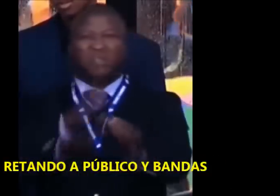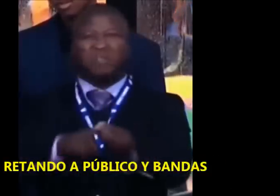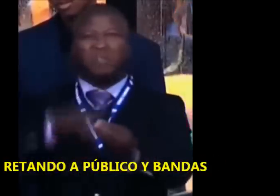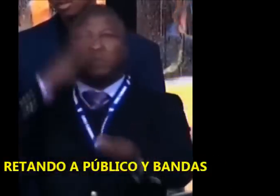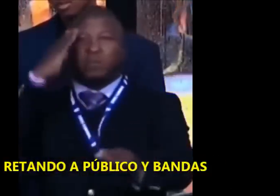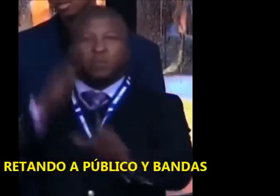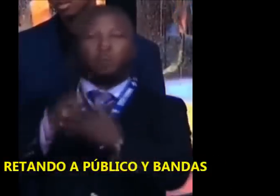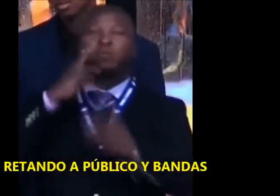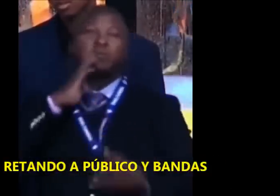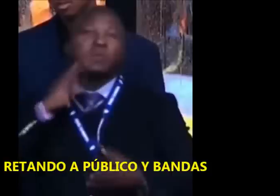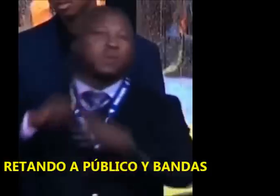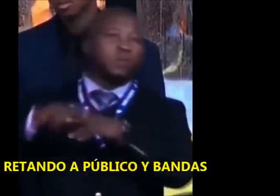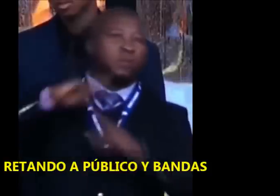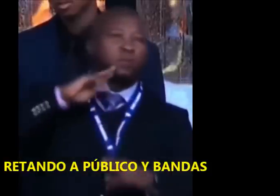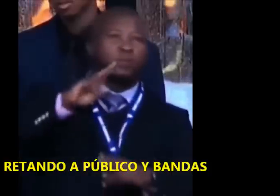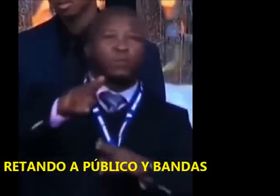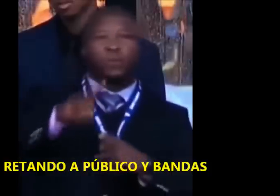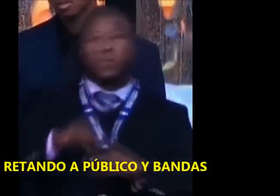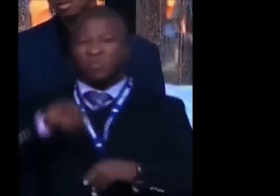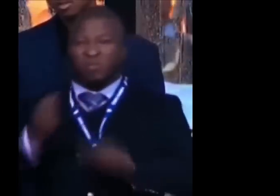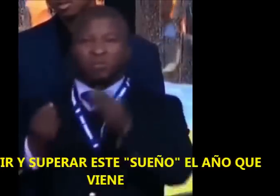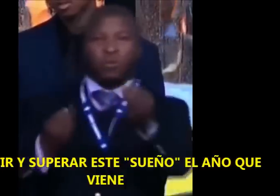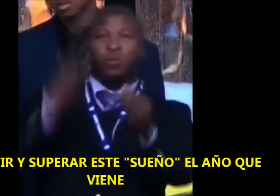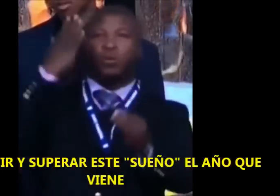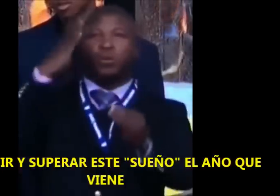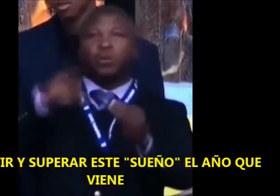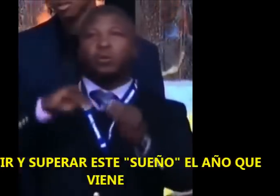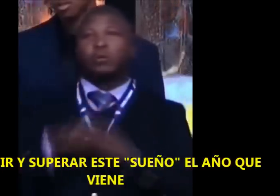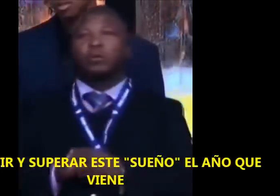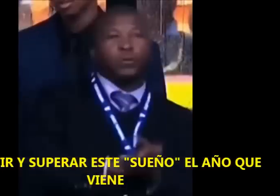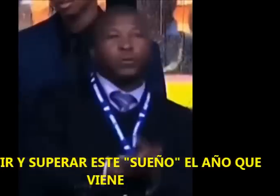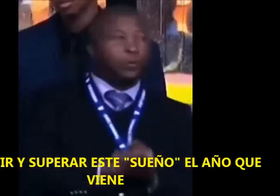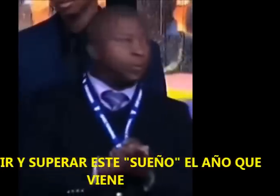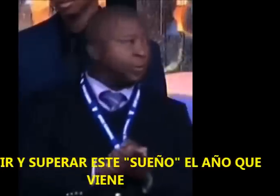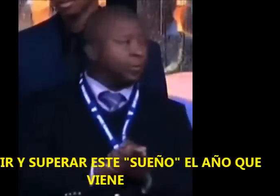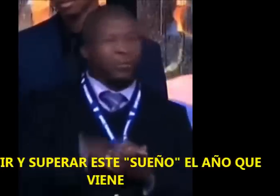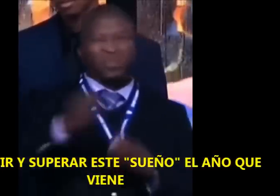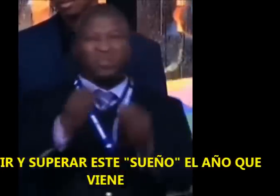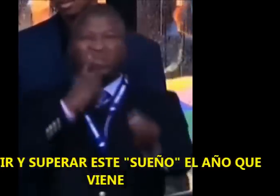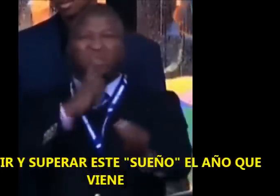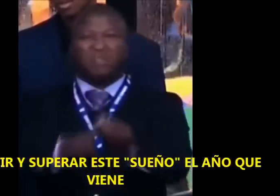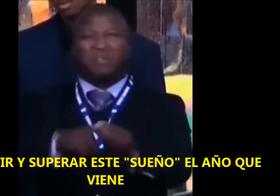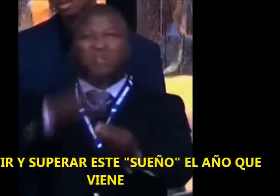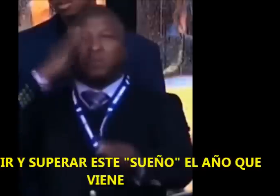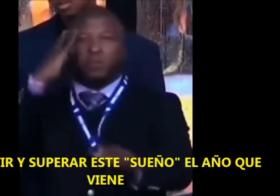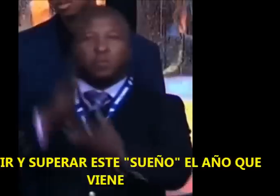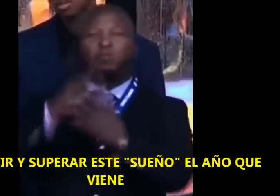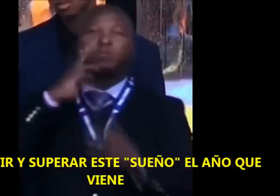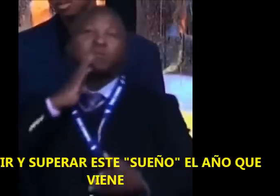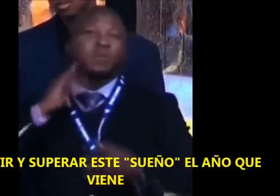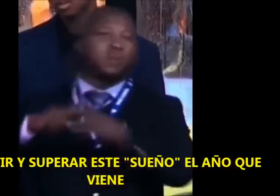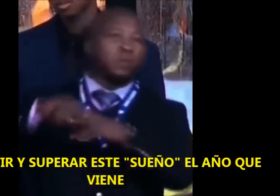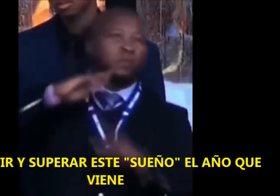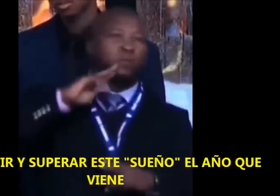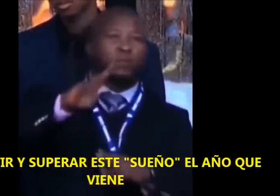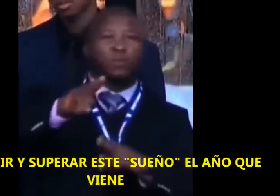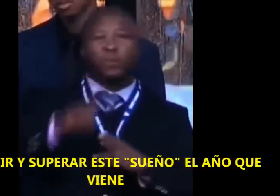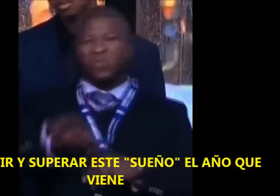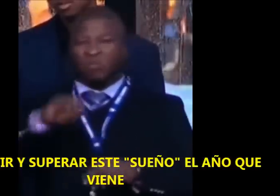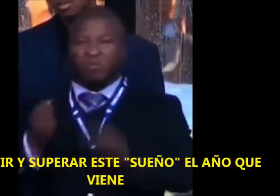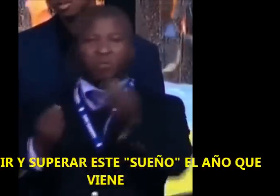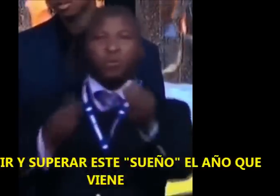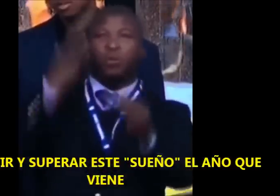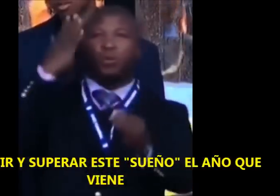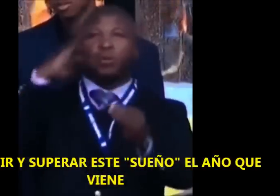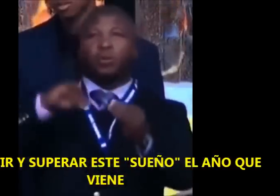leaders are able To abandon their narrow concerns For bigger and all-embracing